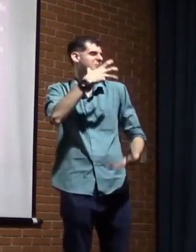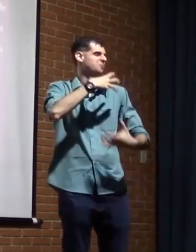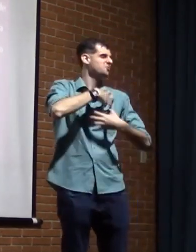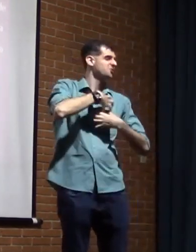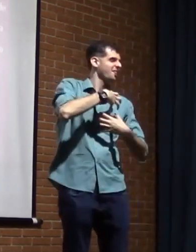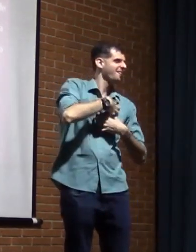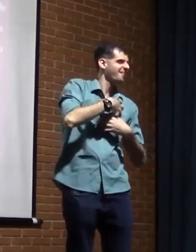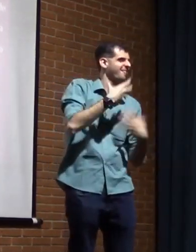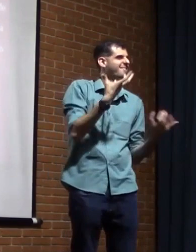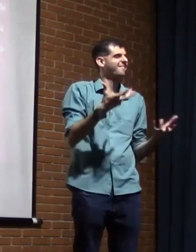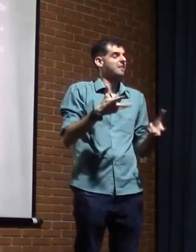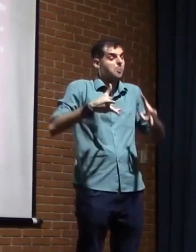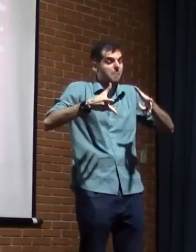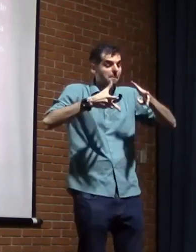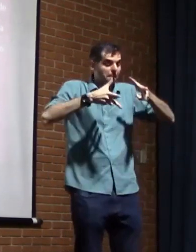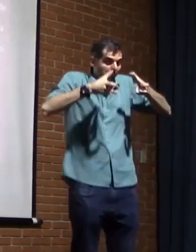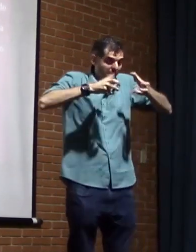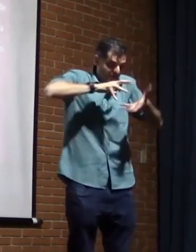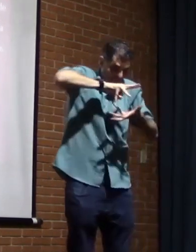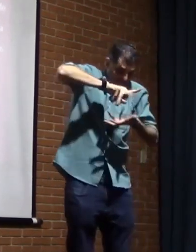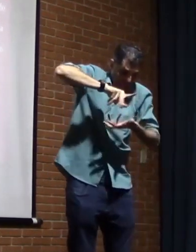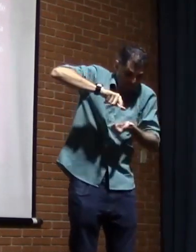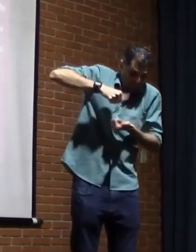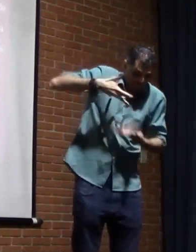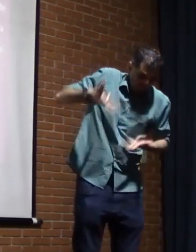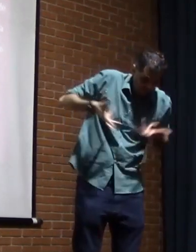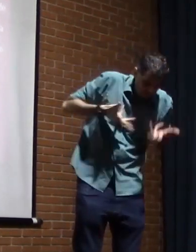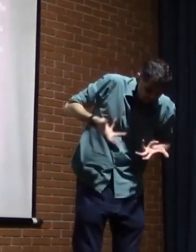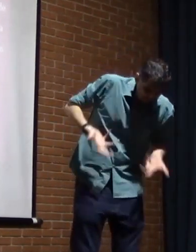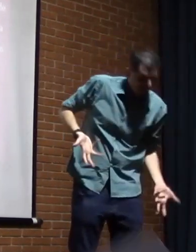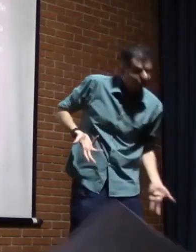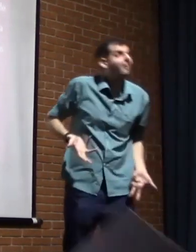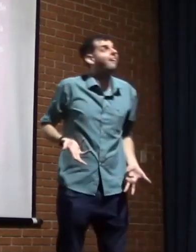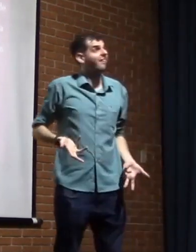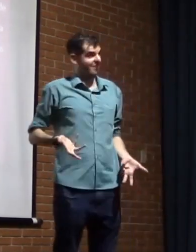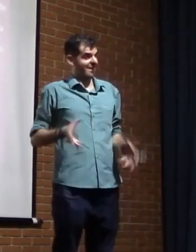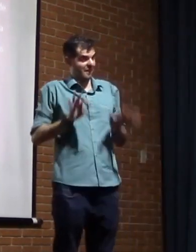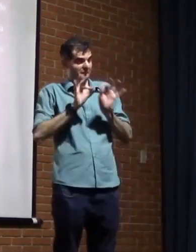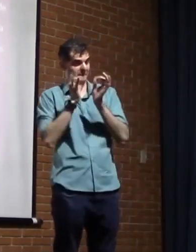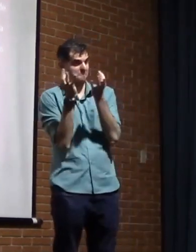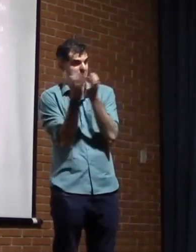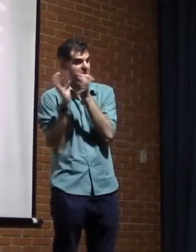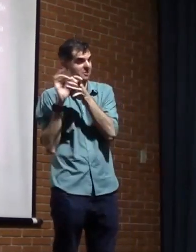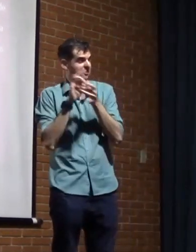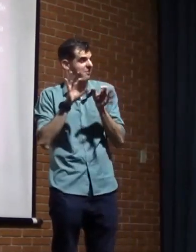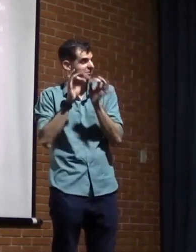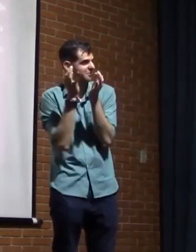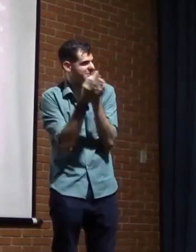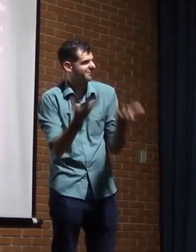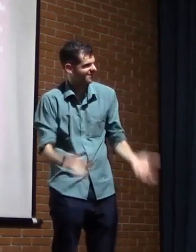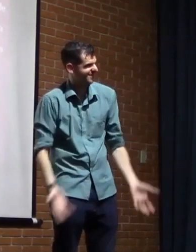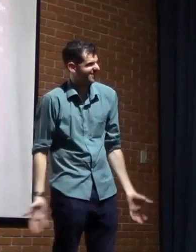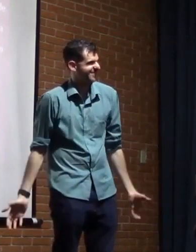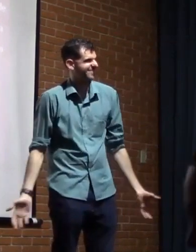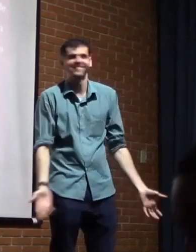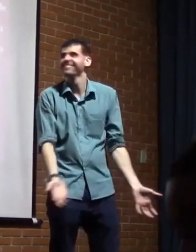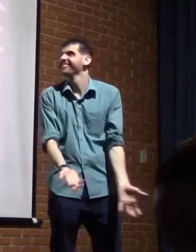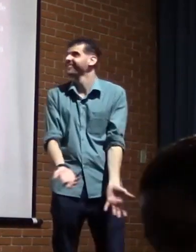uma cultura, né? Ele tem as suas percepções de mundo, né? Ele tem o seu histórico familiar, o